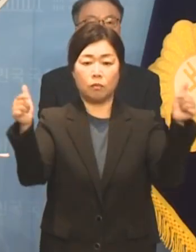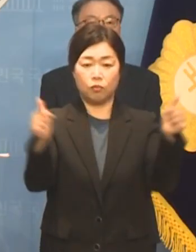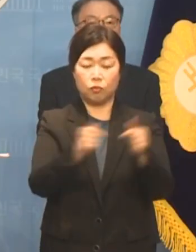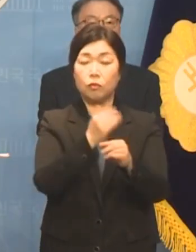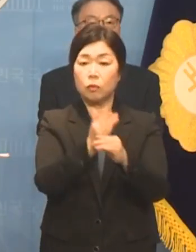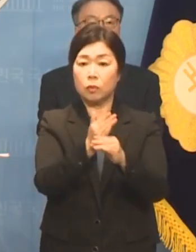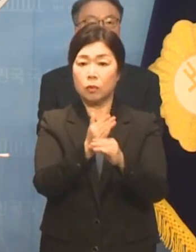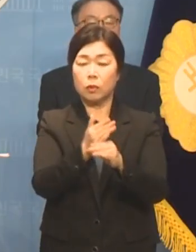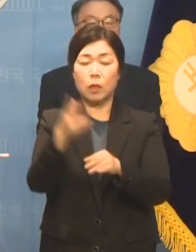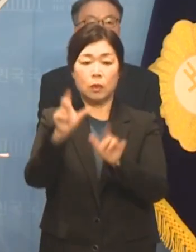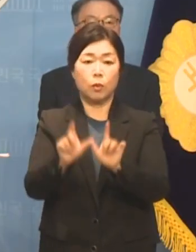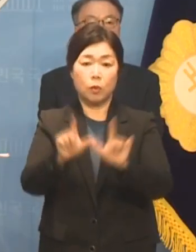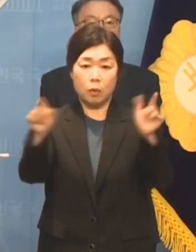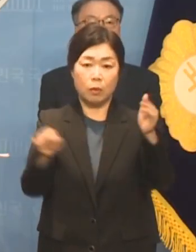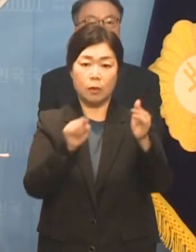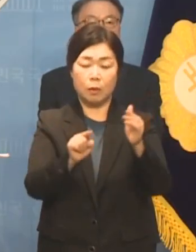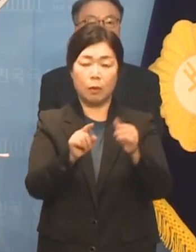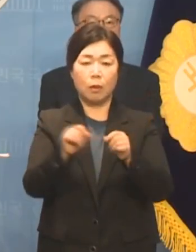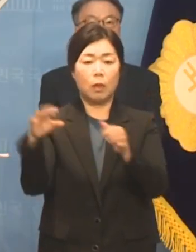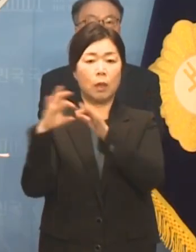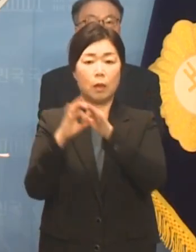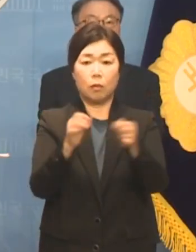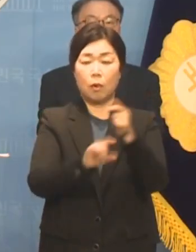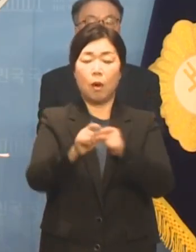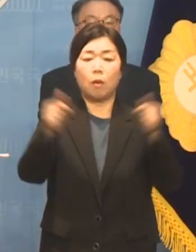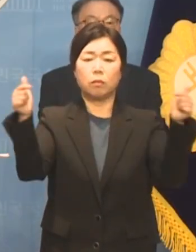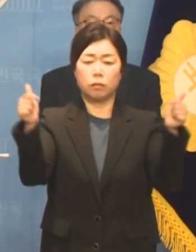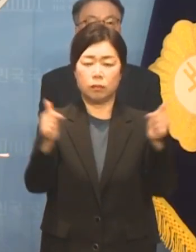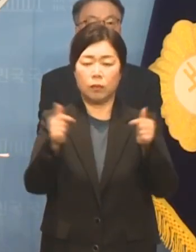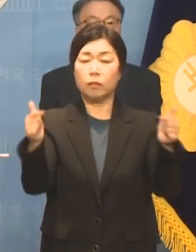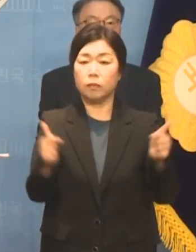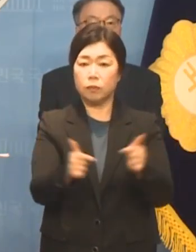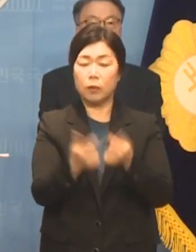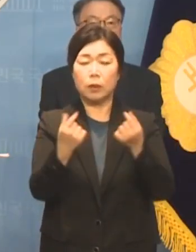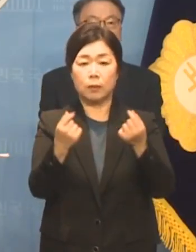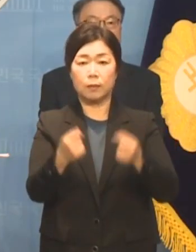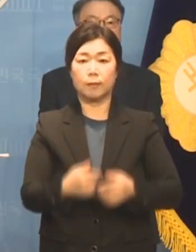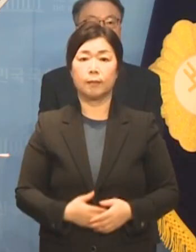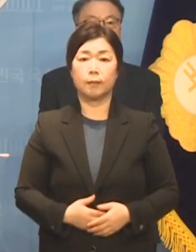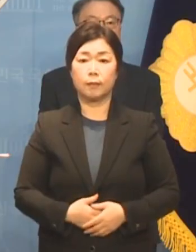있고 25년 중 그 추세가 더 강화될 것으로 예상합니다.